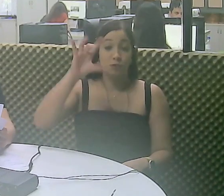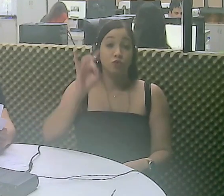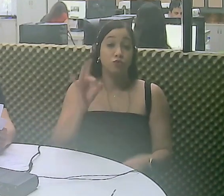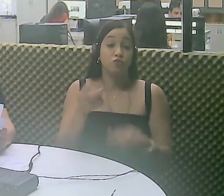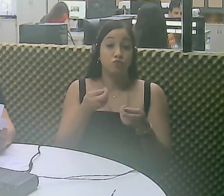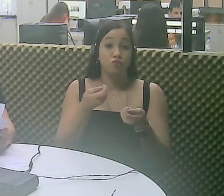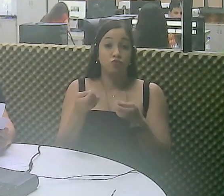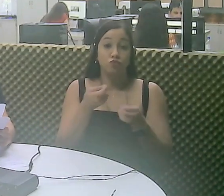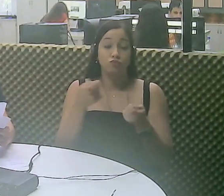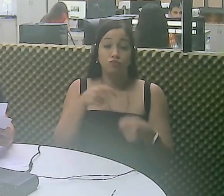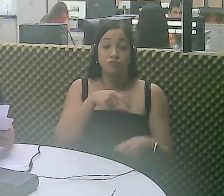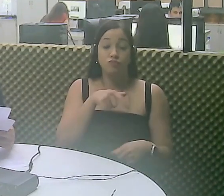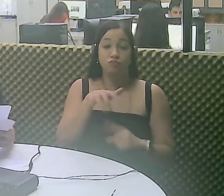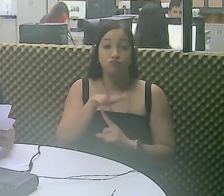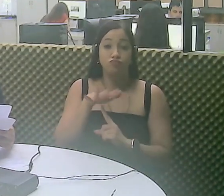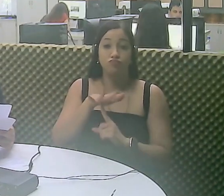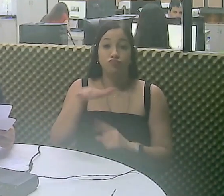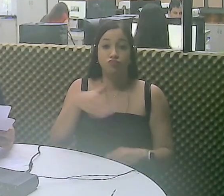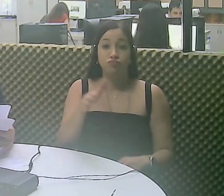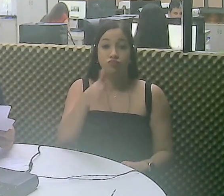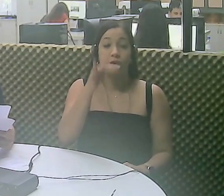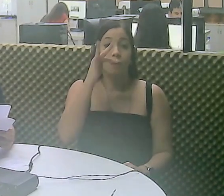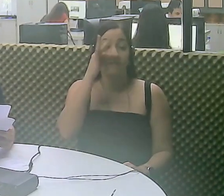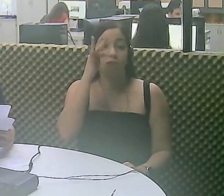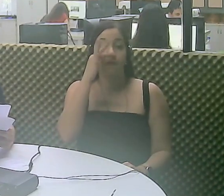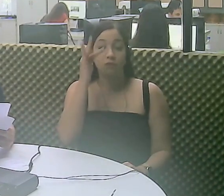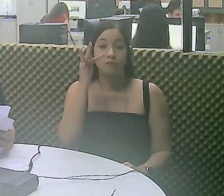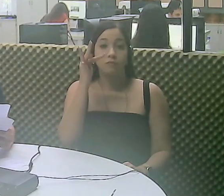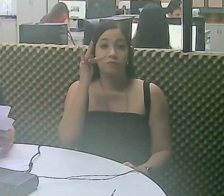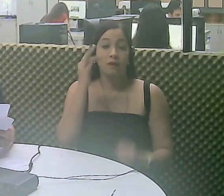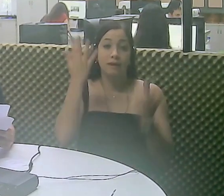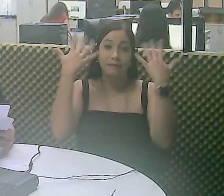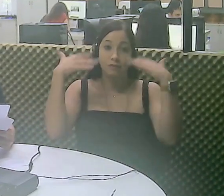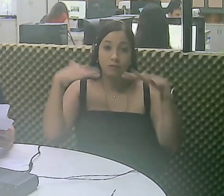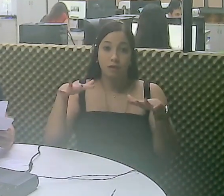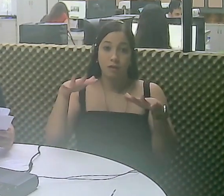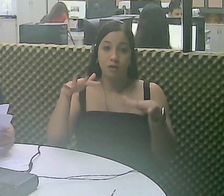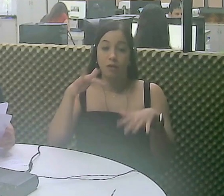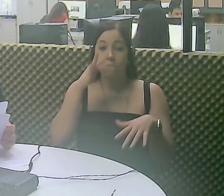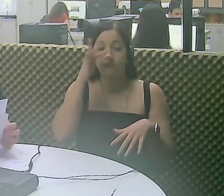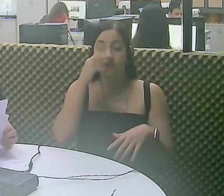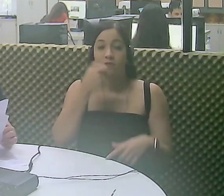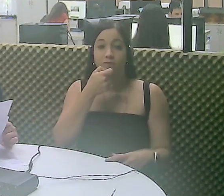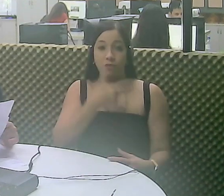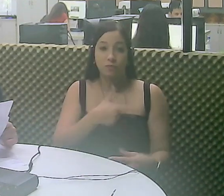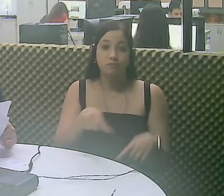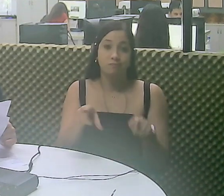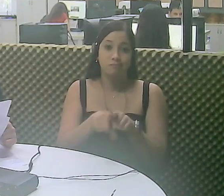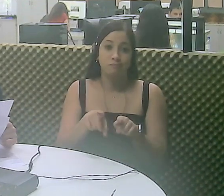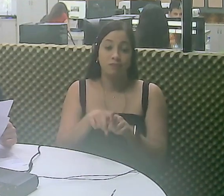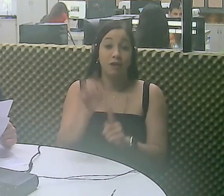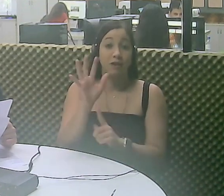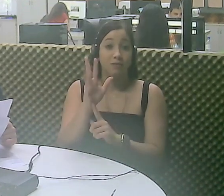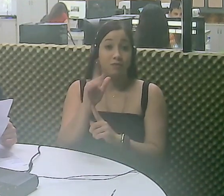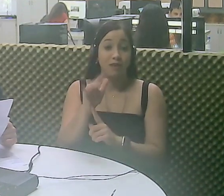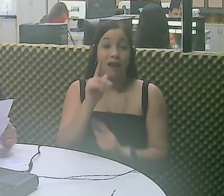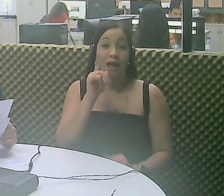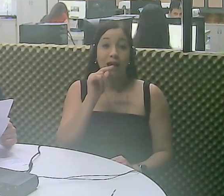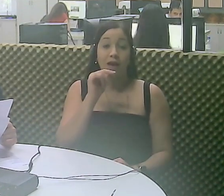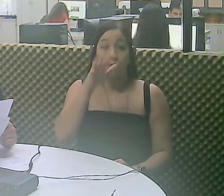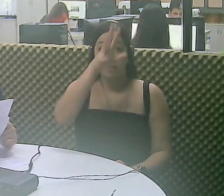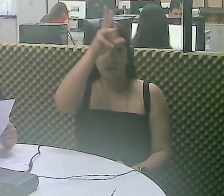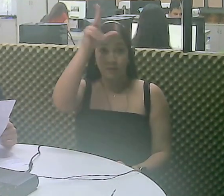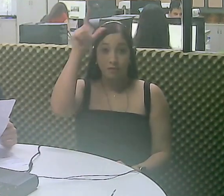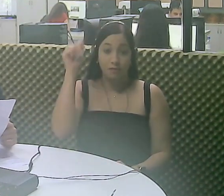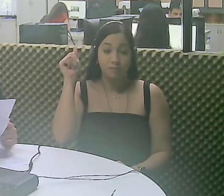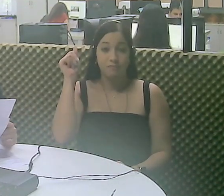o comércio ambulante de produtos como flores naturais e artificiais, velas, água e